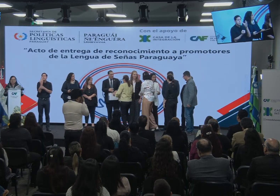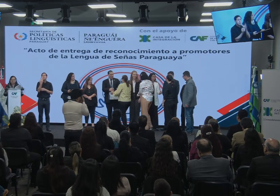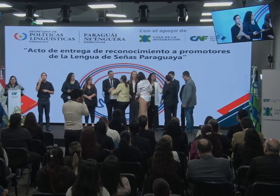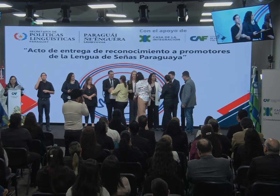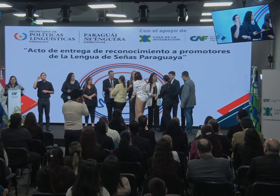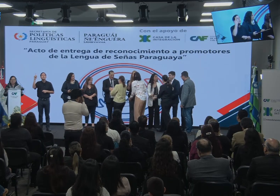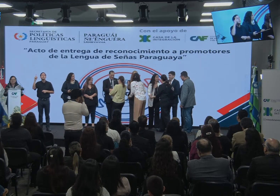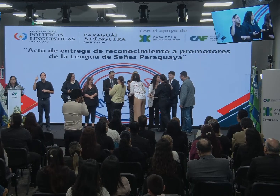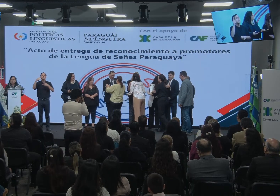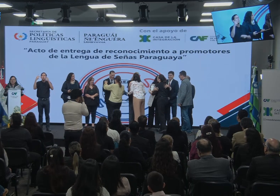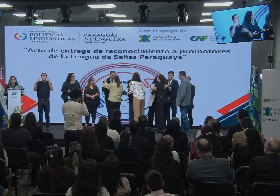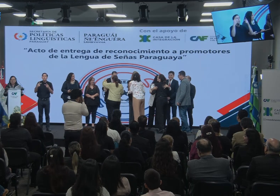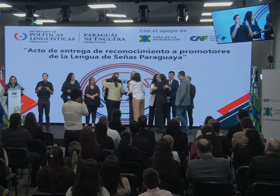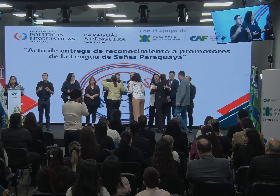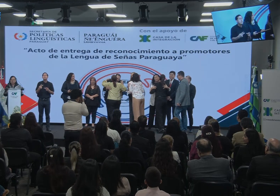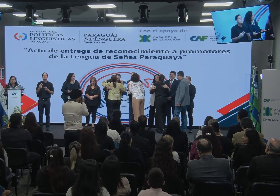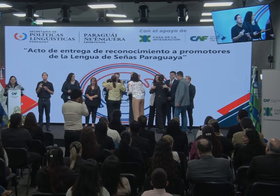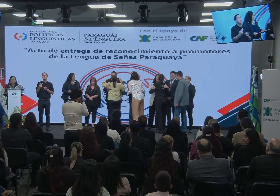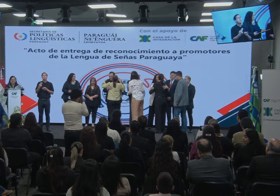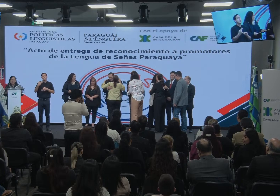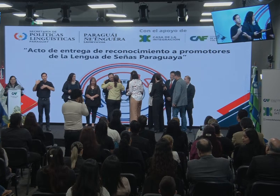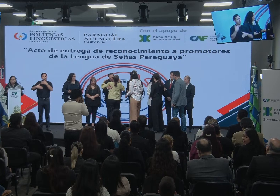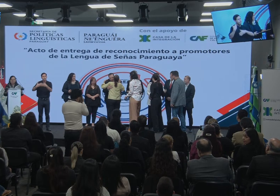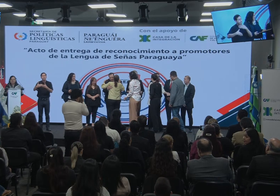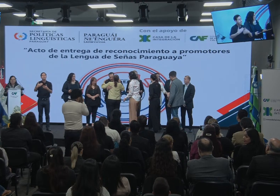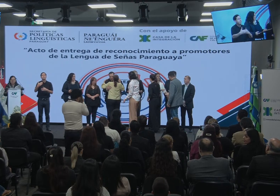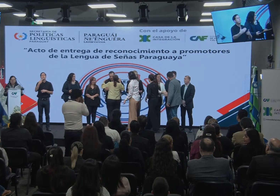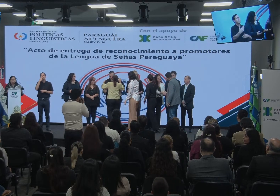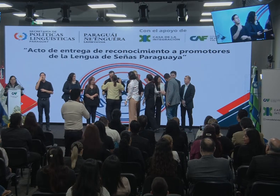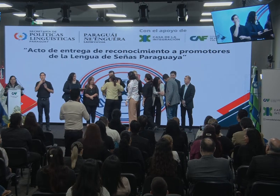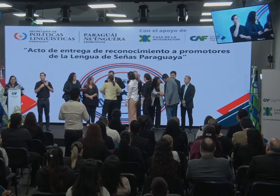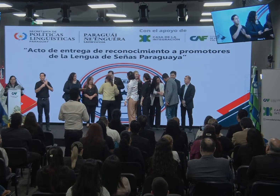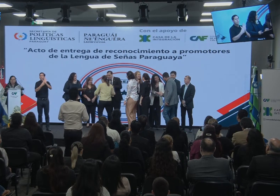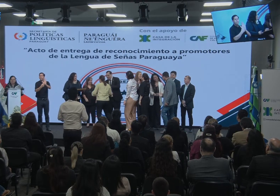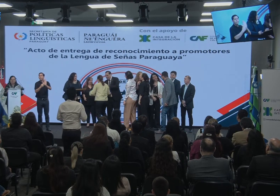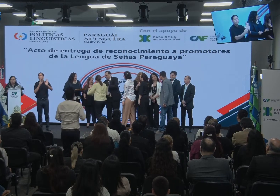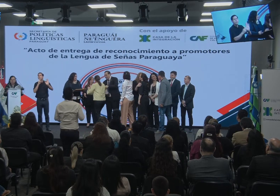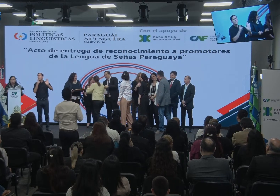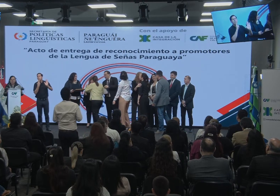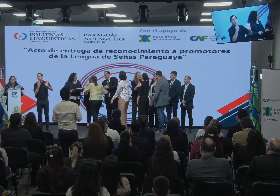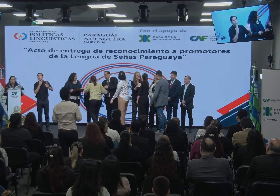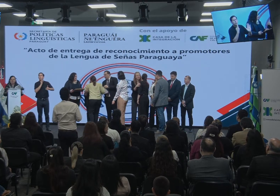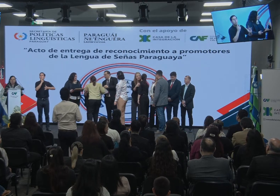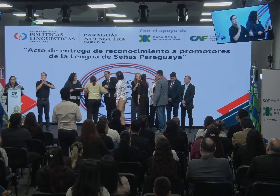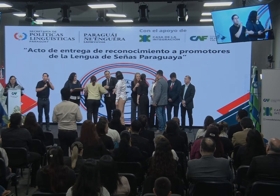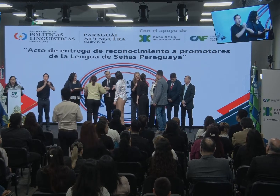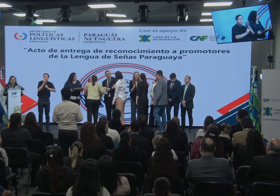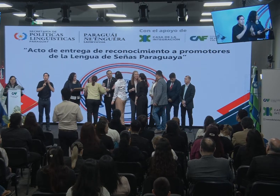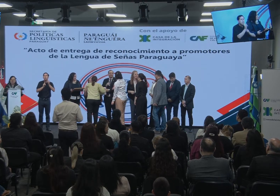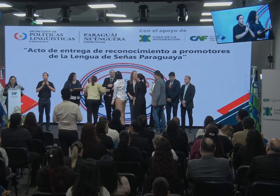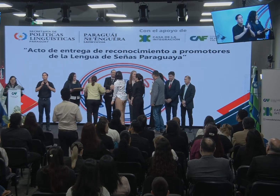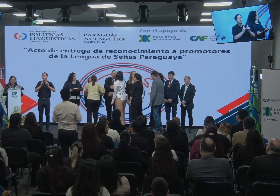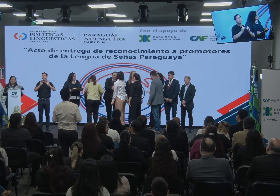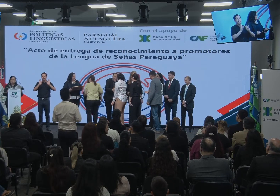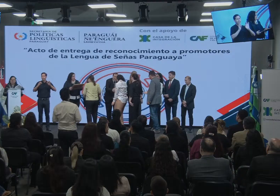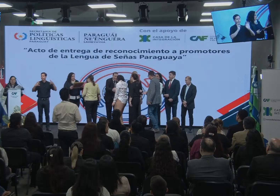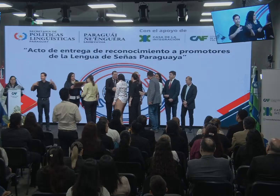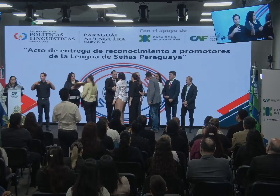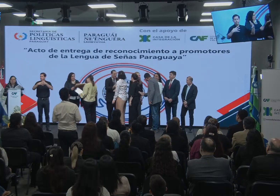proyectos innovadores que producen materiales educativos e informativos en formatos